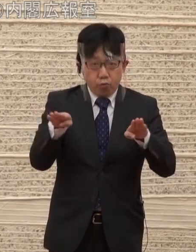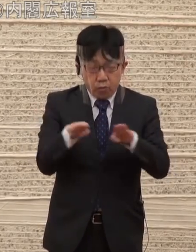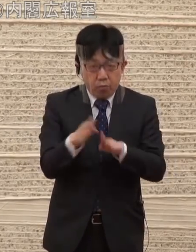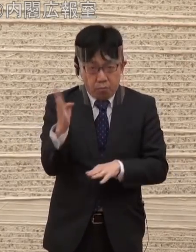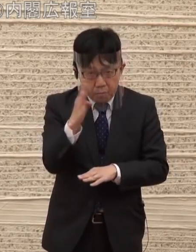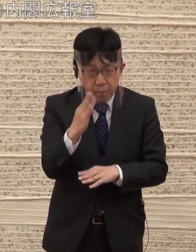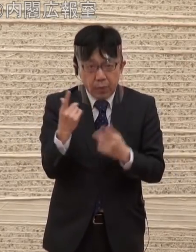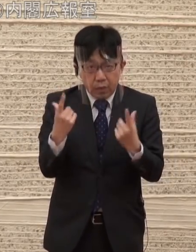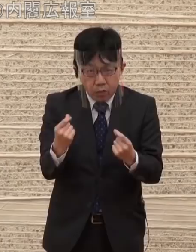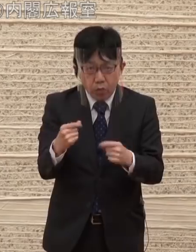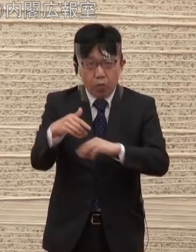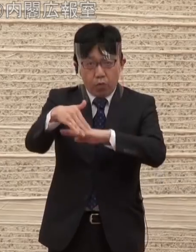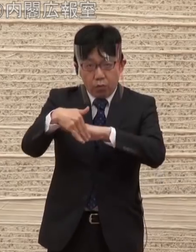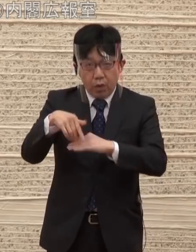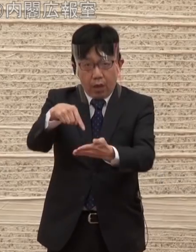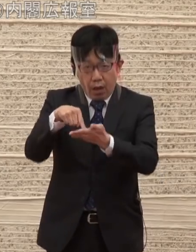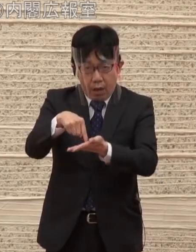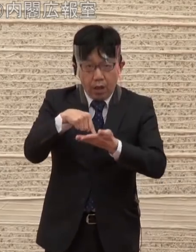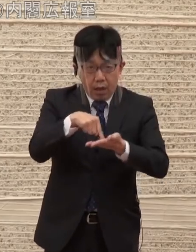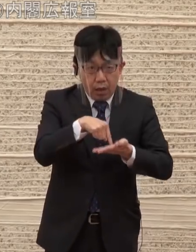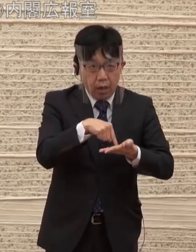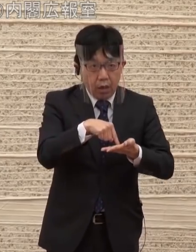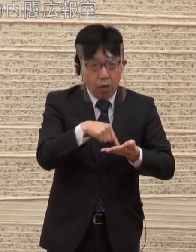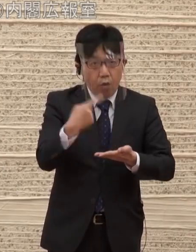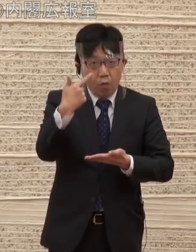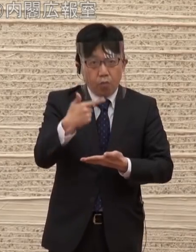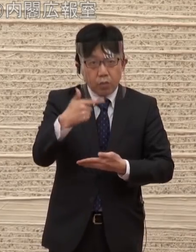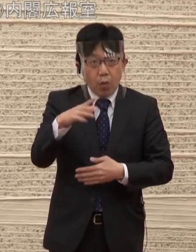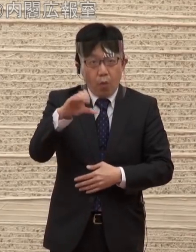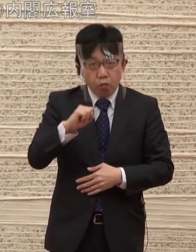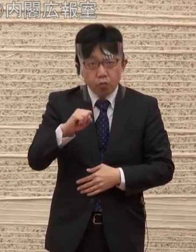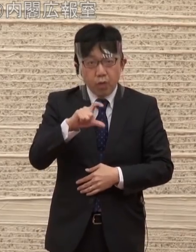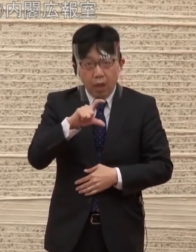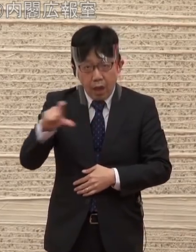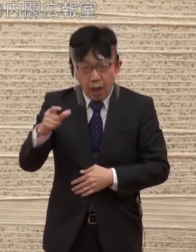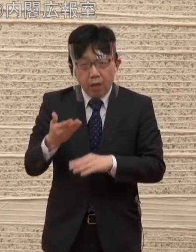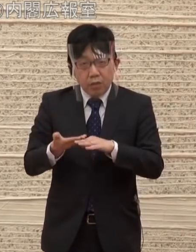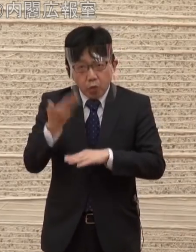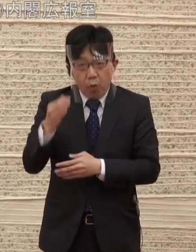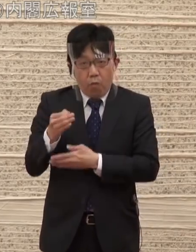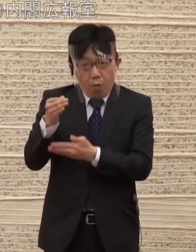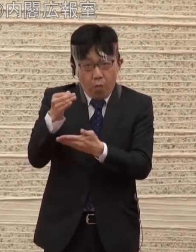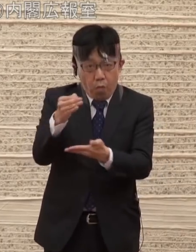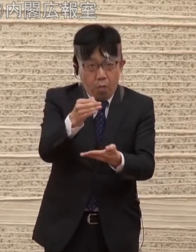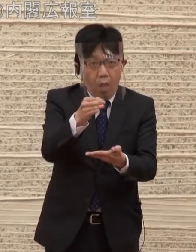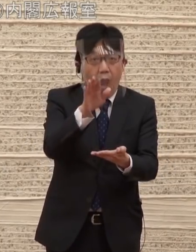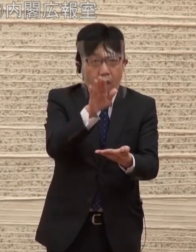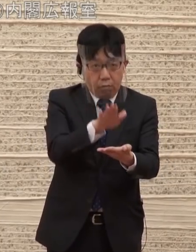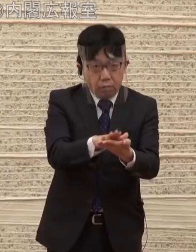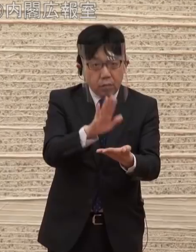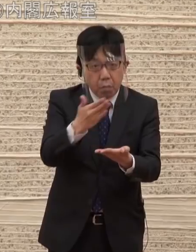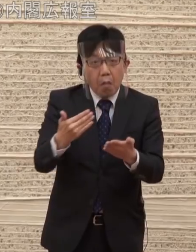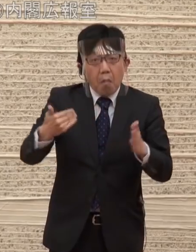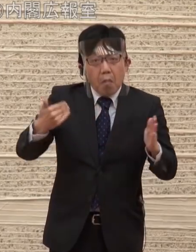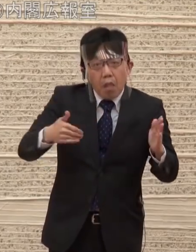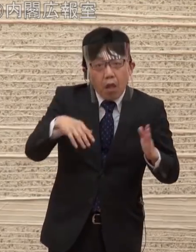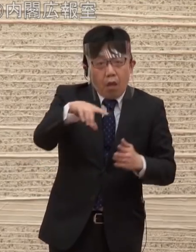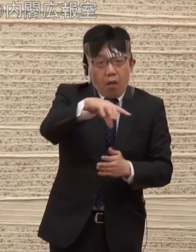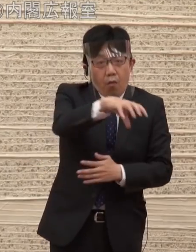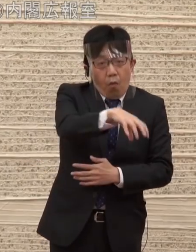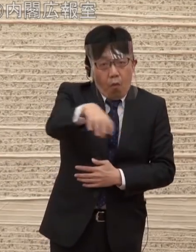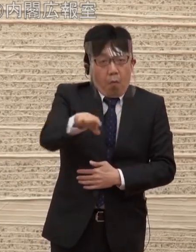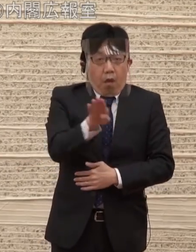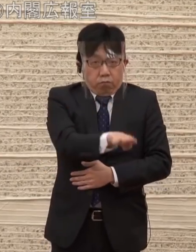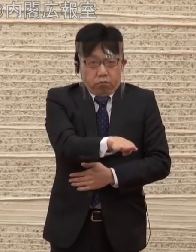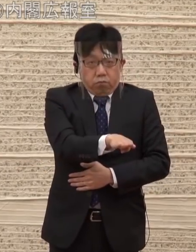を超える中小企業小事業者の皆様に6000億円近くをを登記をしておりますがまだまだ届いていない先ほどもありましたどうしてもこういう